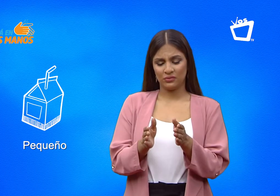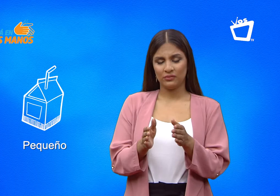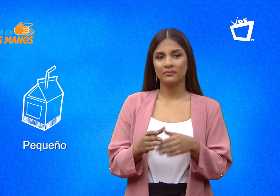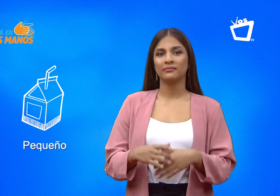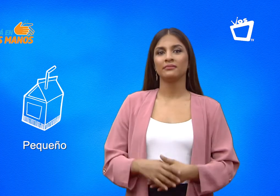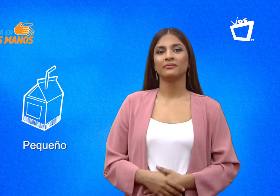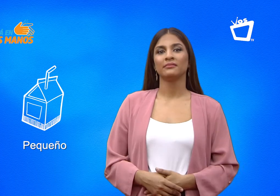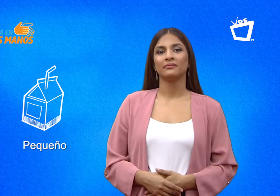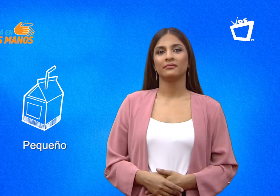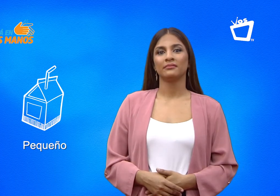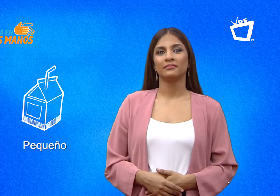Pequeño.